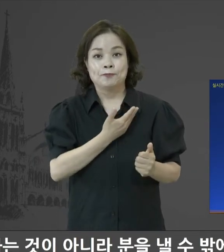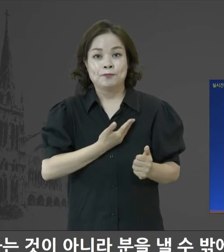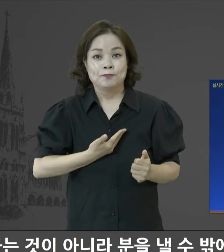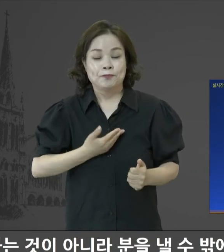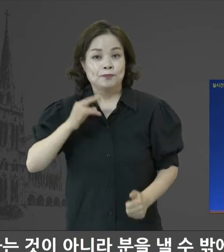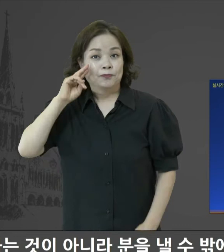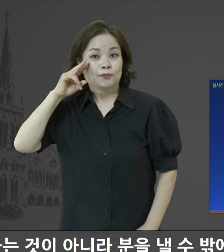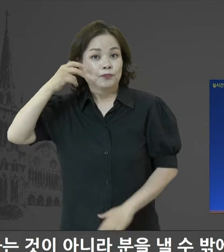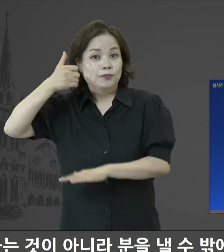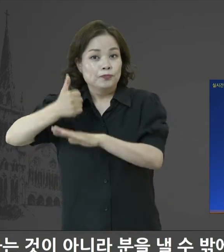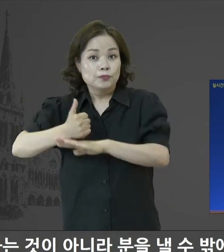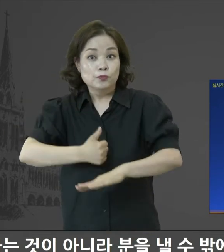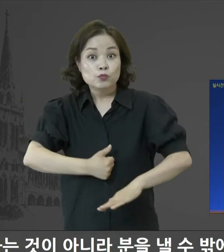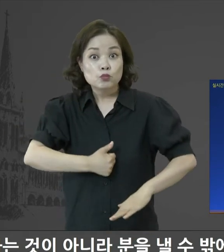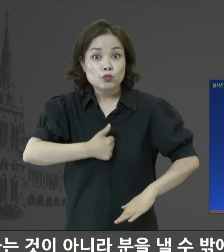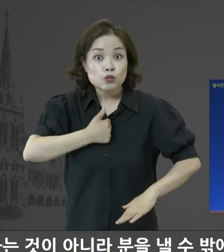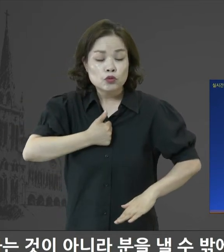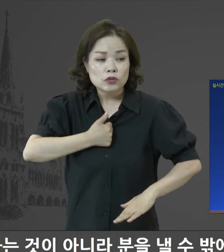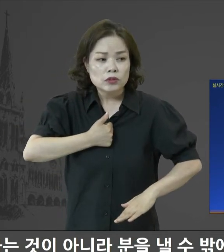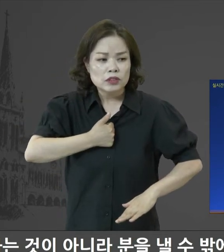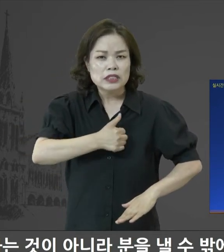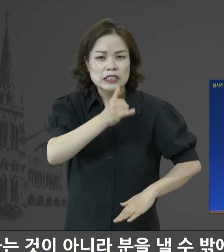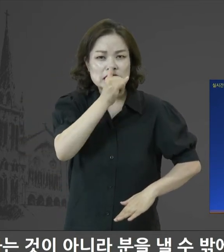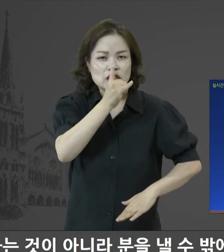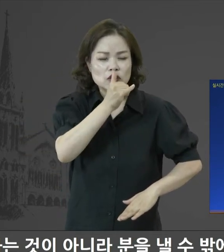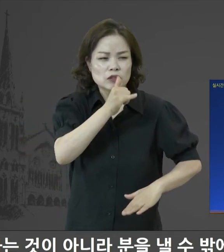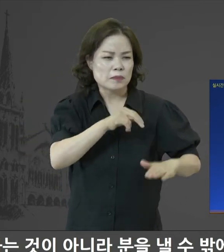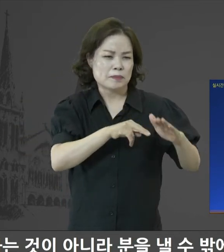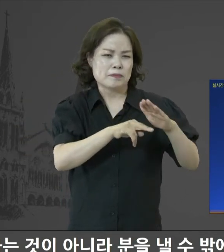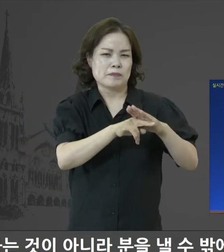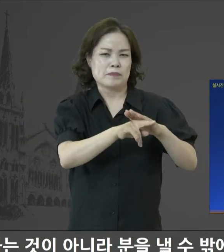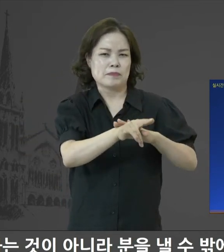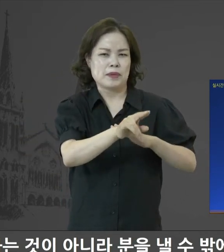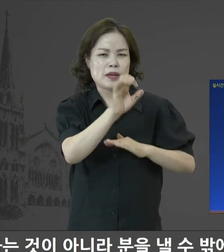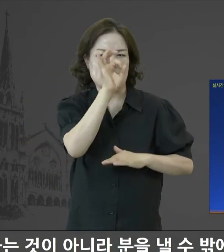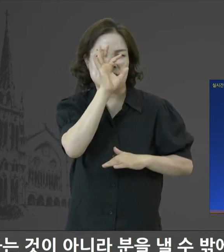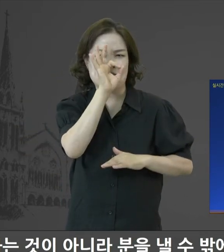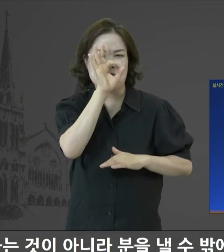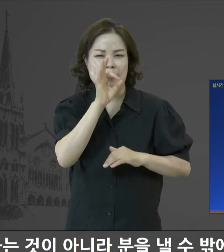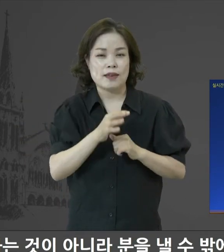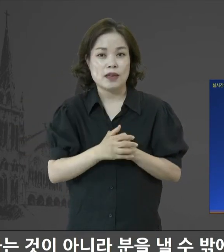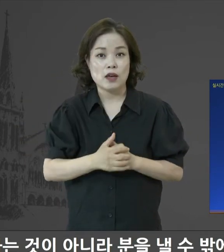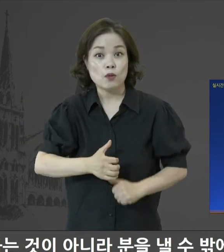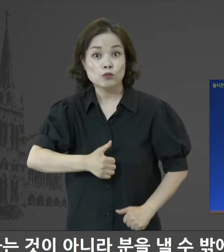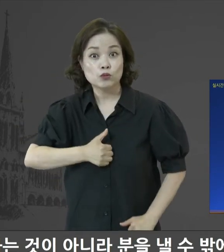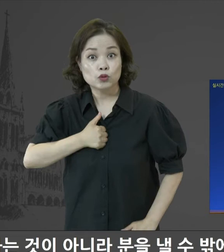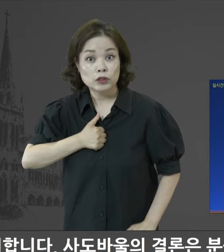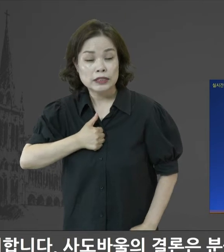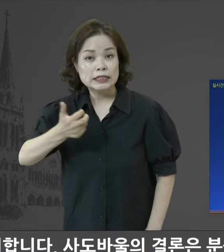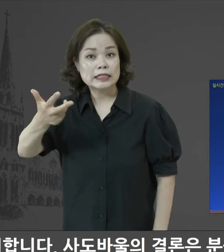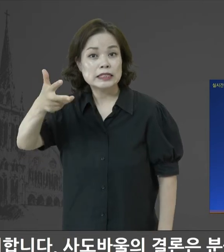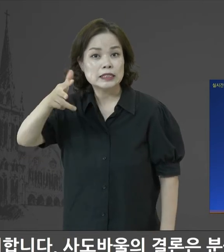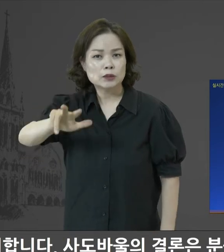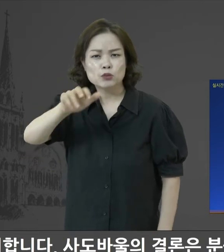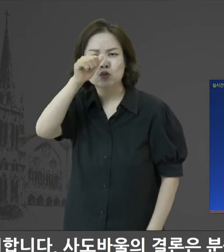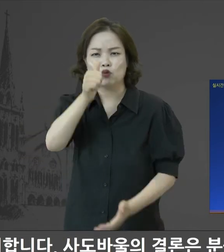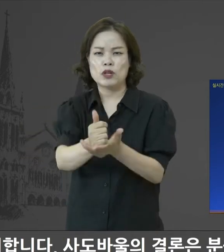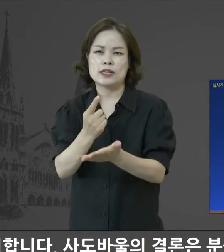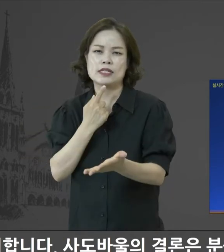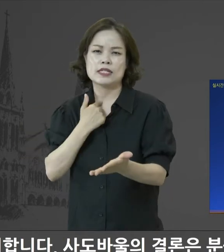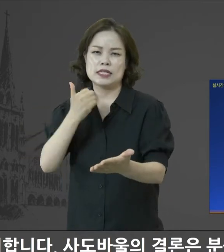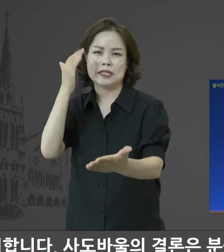결론은 분을 내는 것은 피할 수 없는 일이지만 분을 내어도 죄를